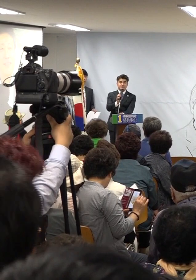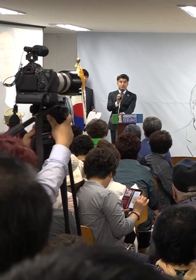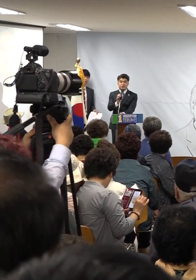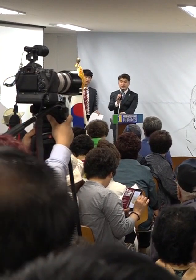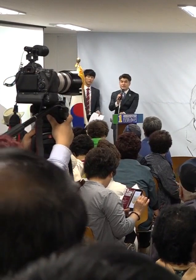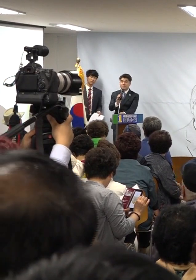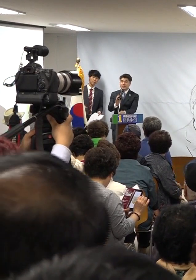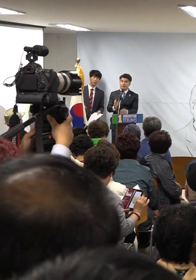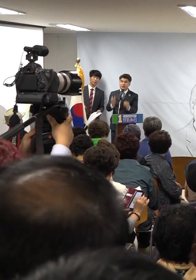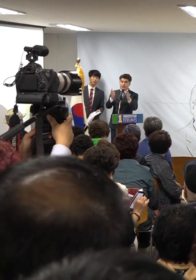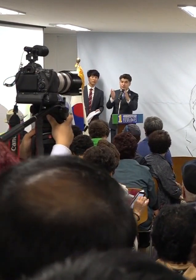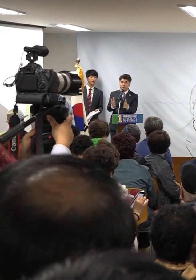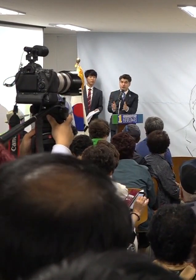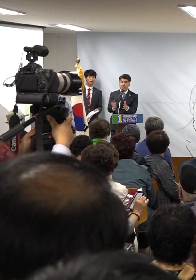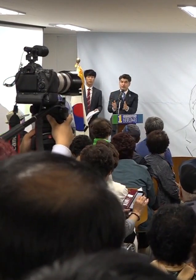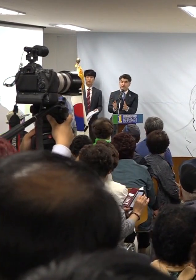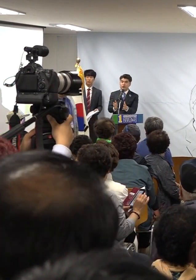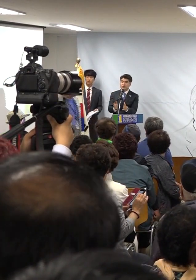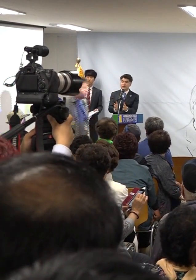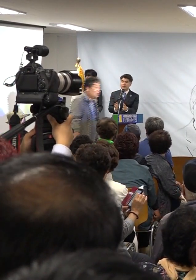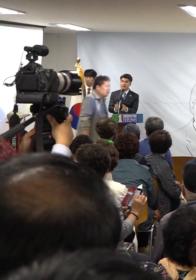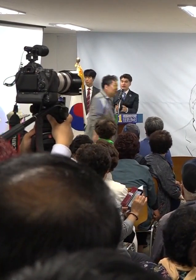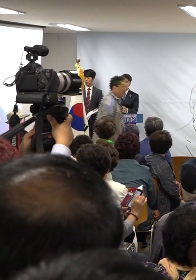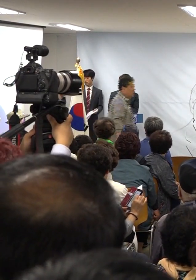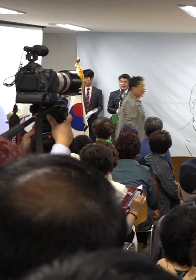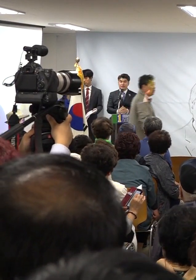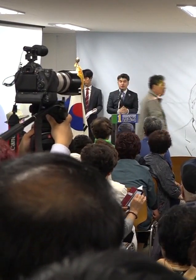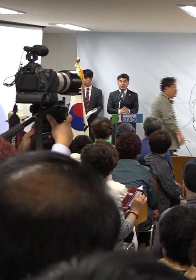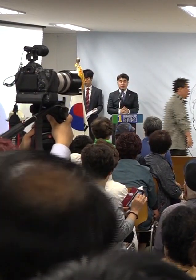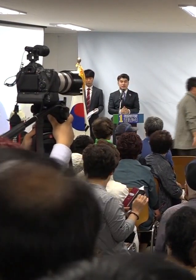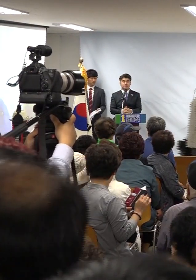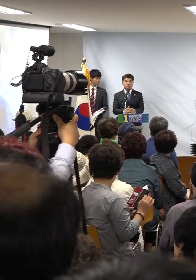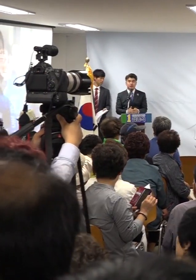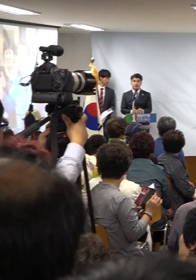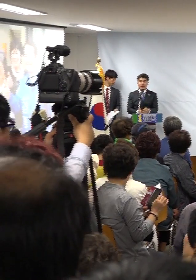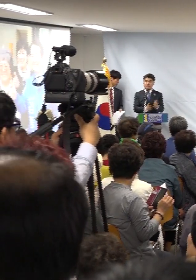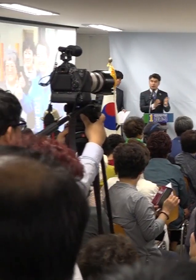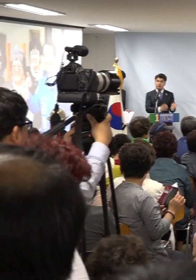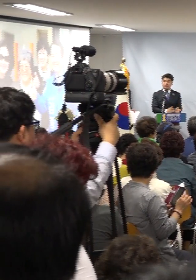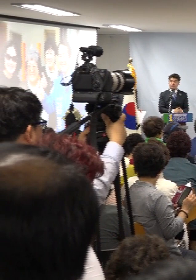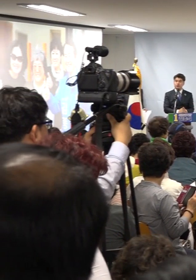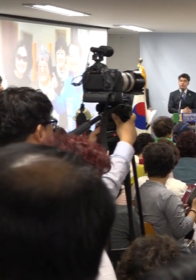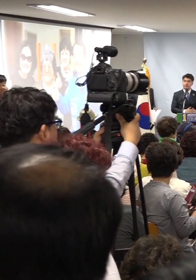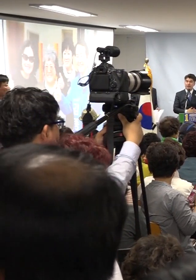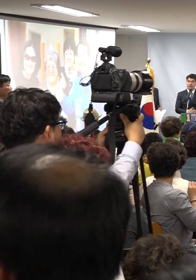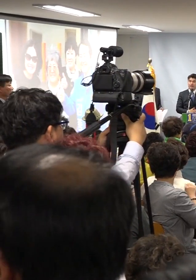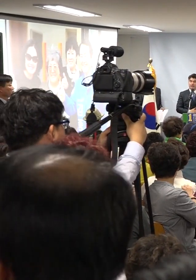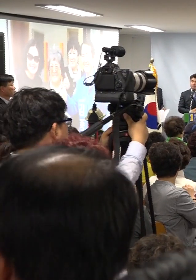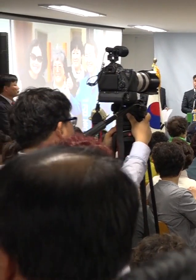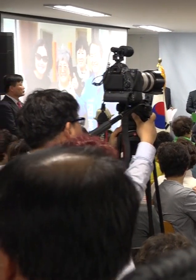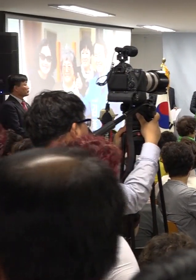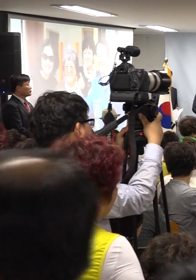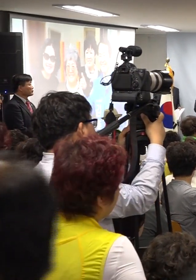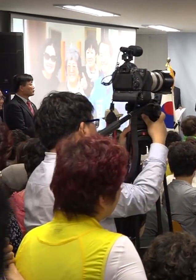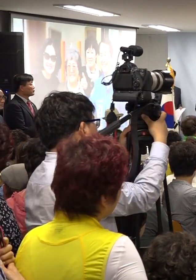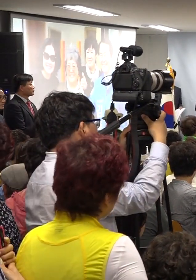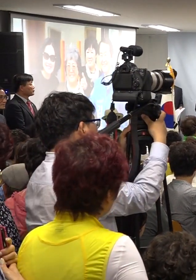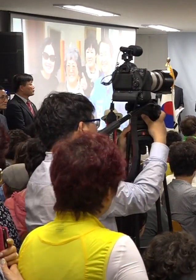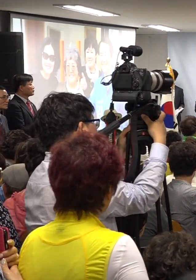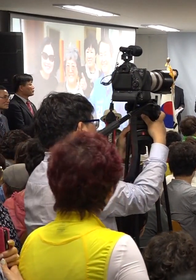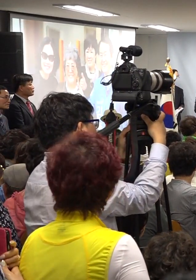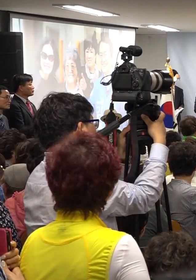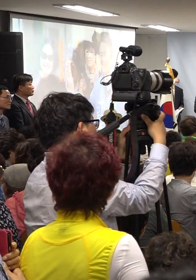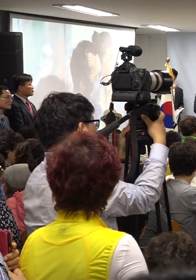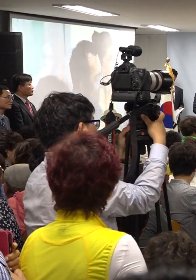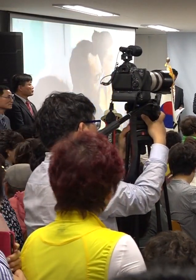잠시 안내 방송 드리겠습니다. 우리 입구가 매우 혼잡합니다. 입구에 계신 분들은 안쪽으로 조금씩만 이동해 주시기를